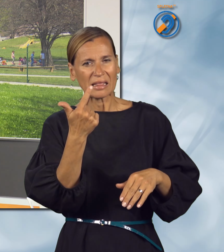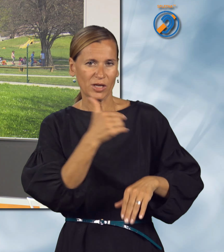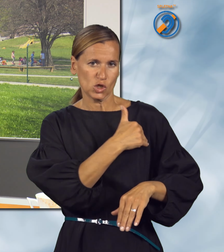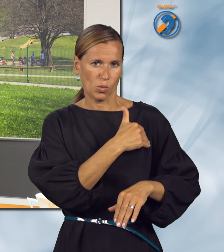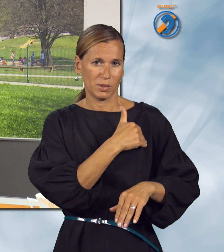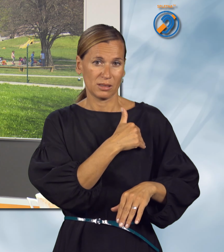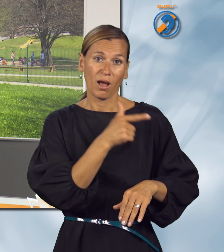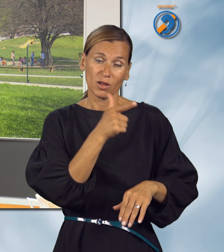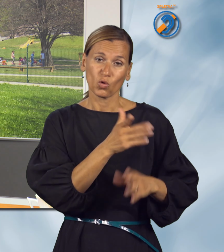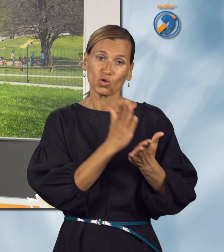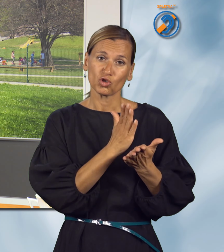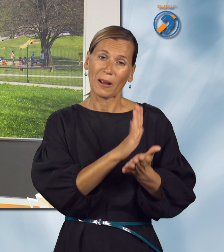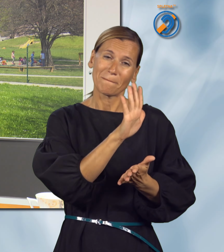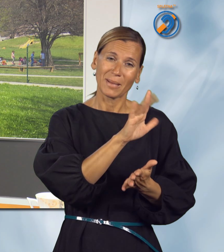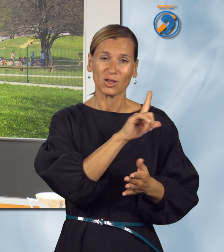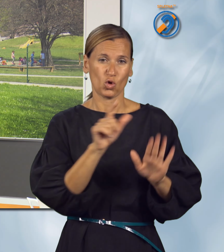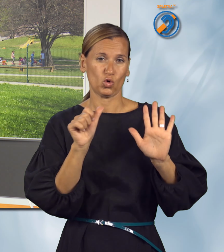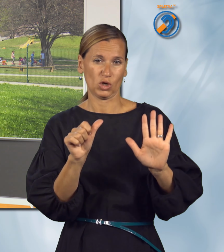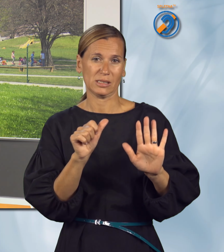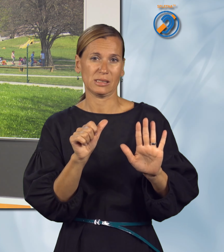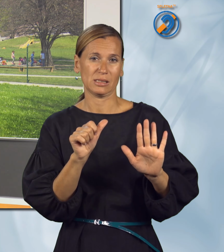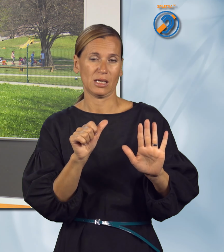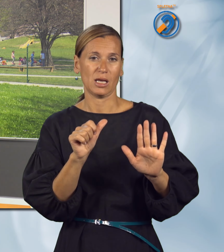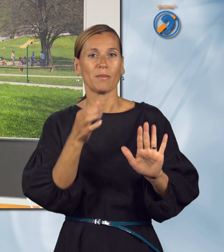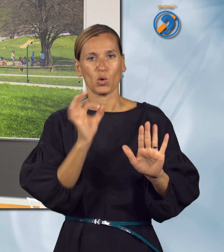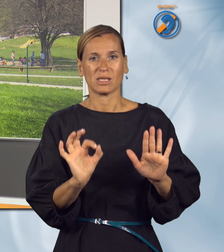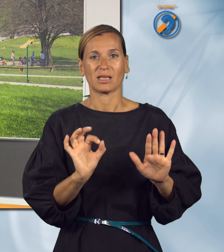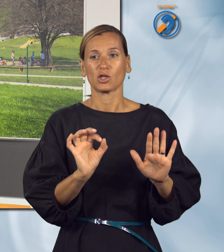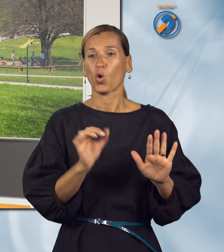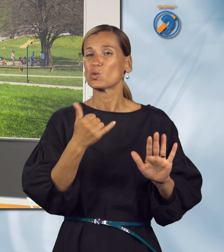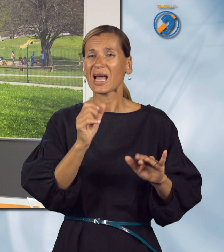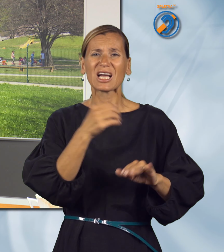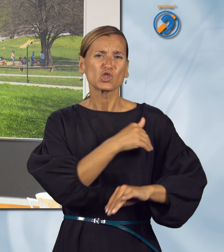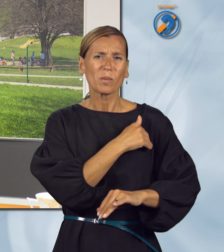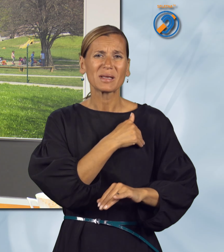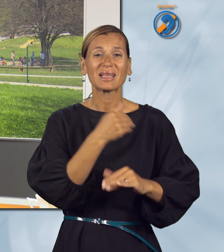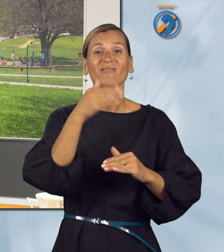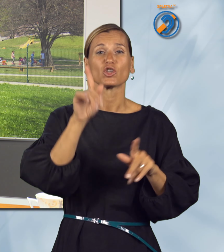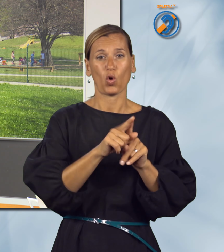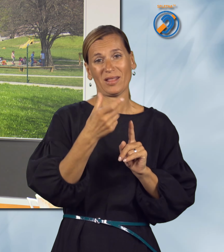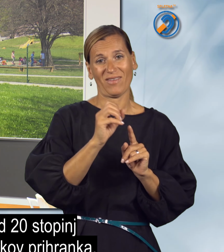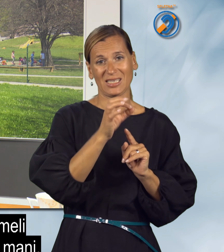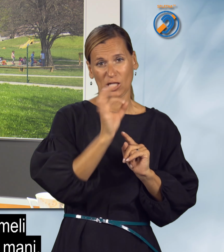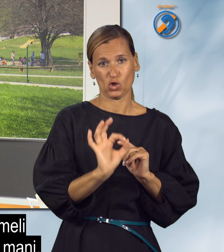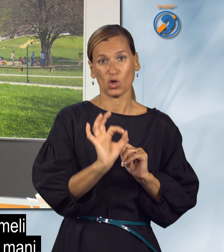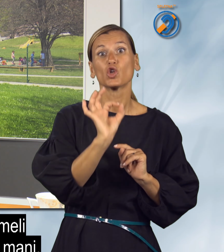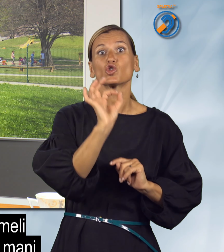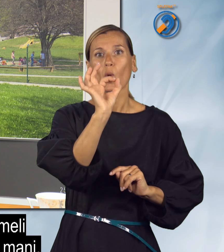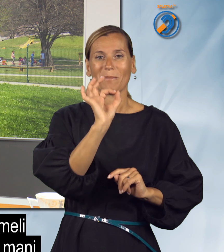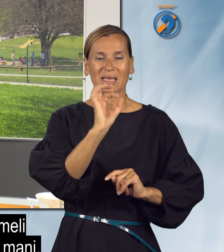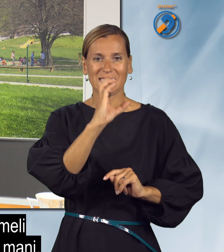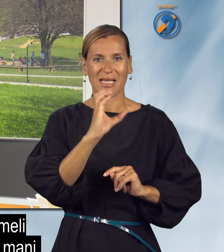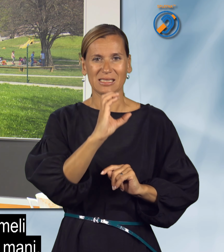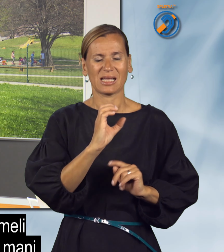stopinja je odvisna tam 5 do 6%, vsaka stopinja nad 20 stopinj 5 do 6% prihranka. Torej,